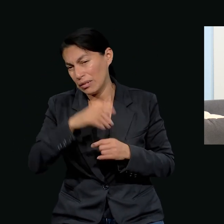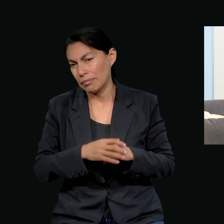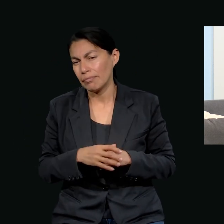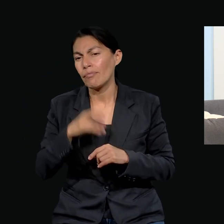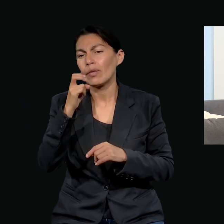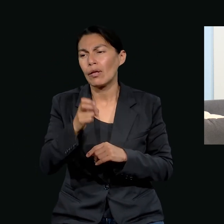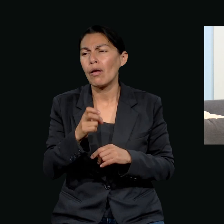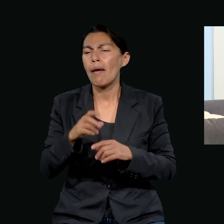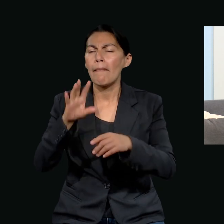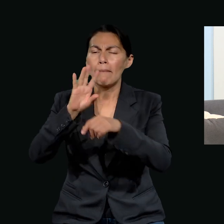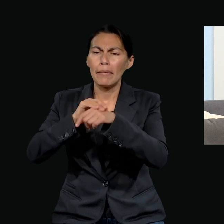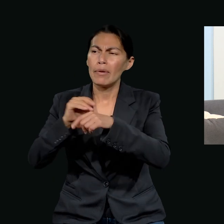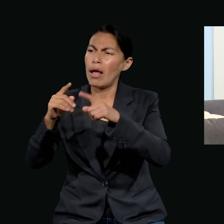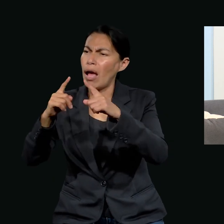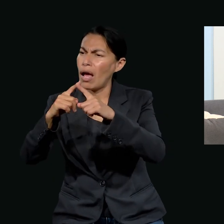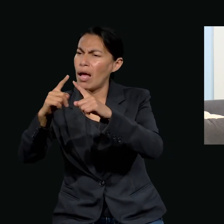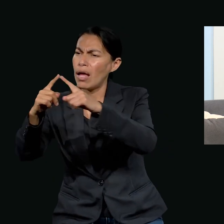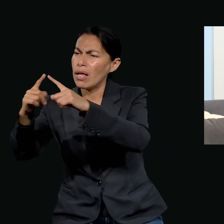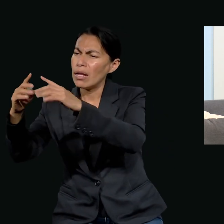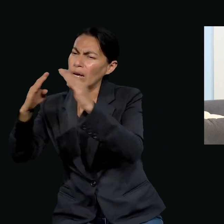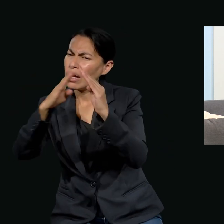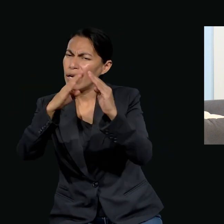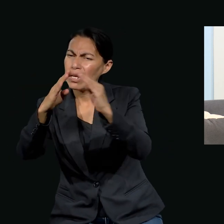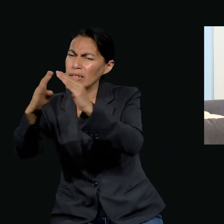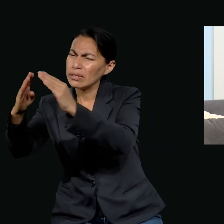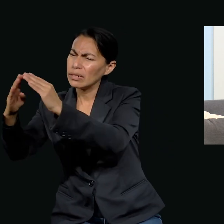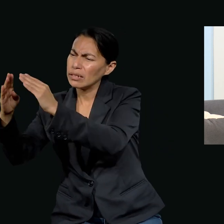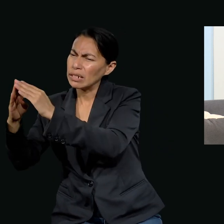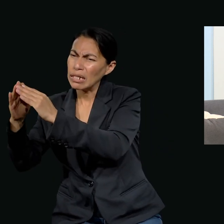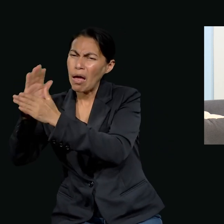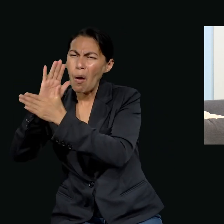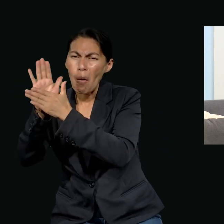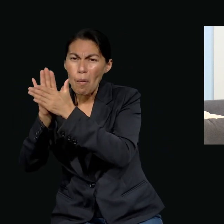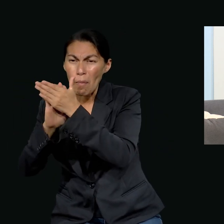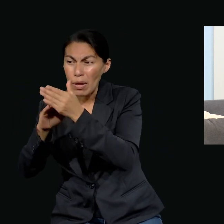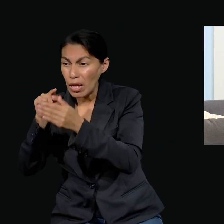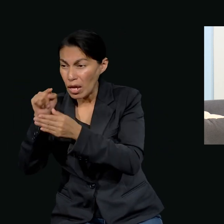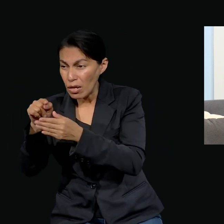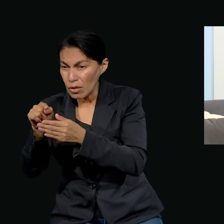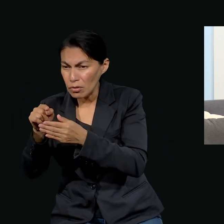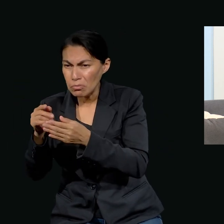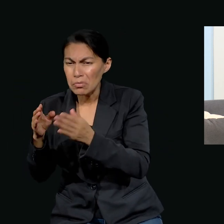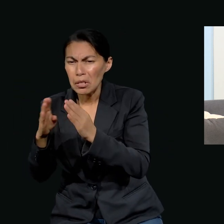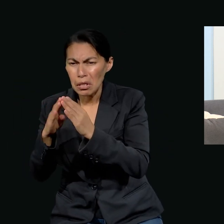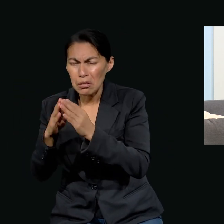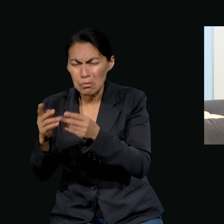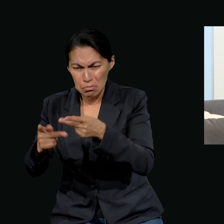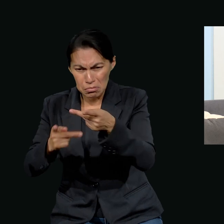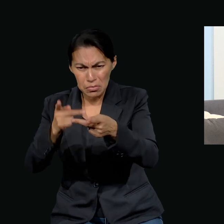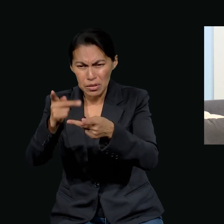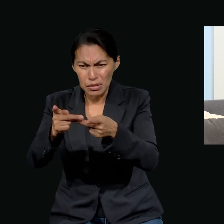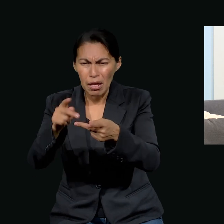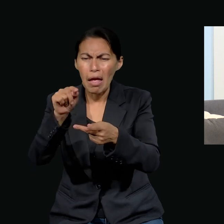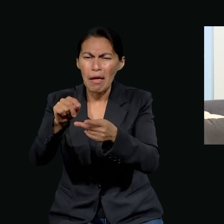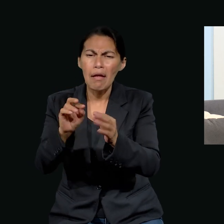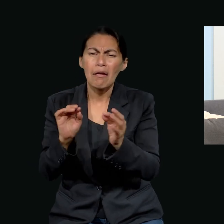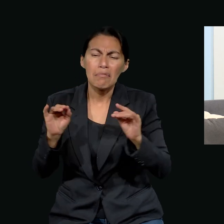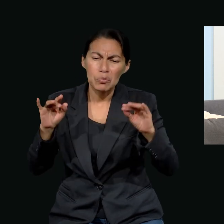allí, en las casitas de hermanitos, de personas humildes que brindaron sus casas.